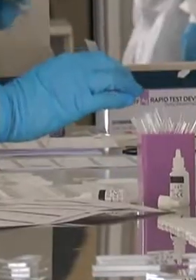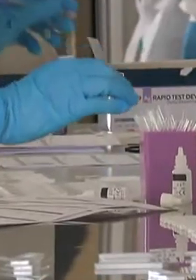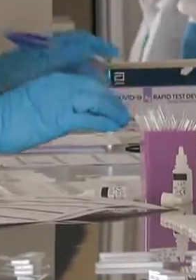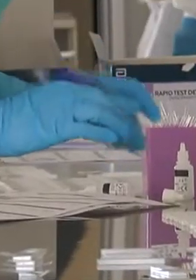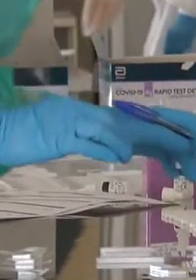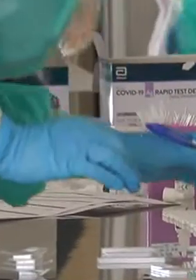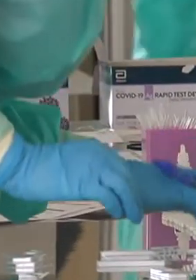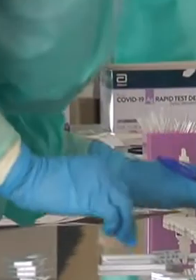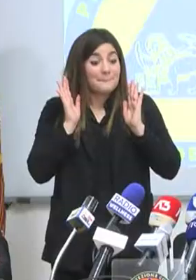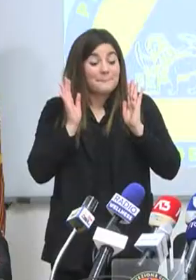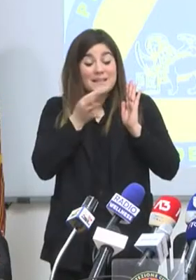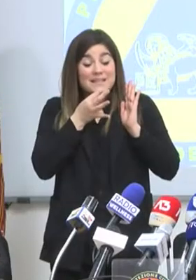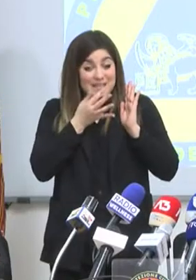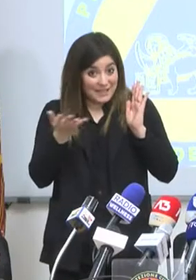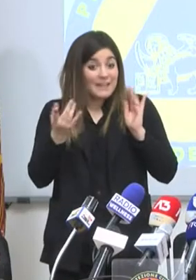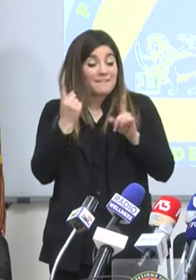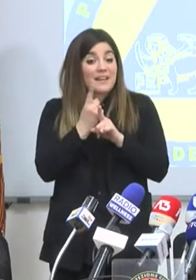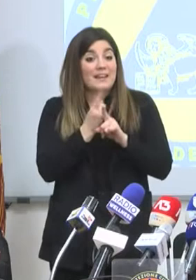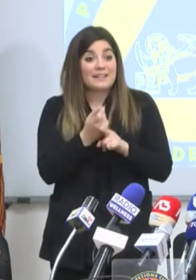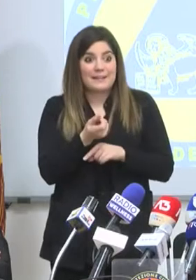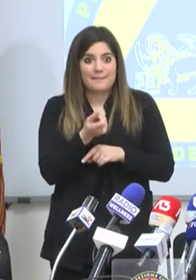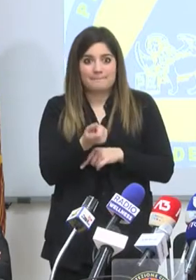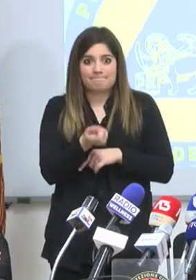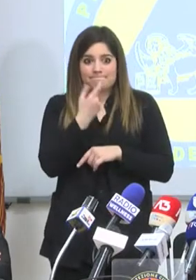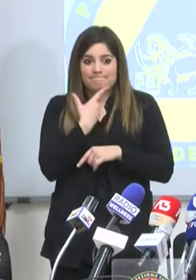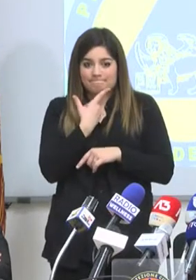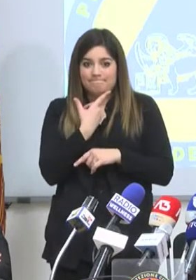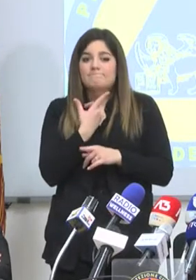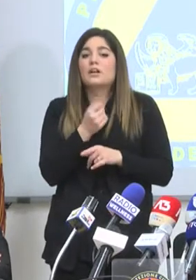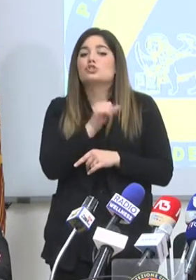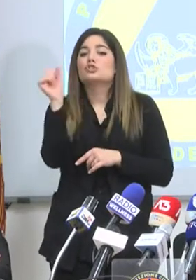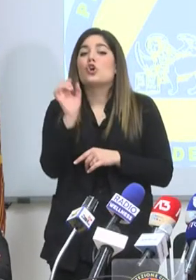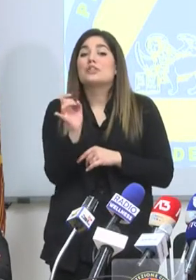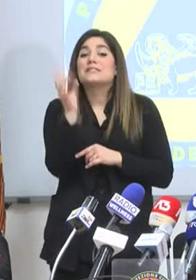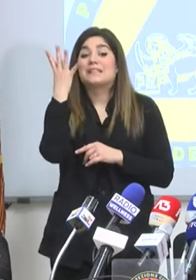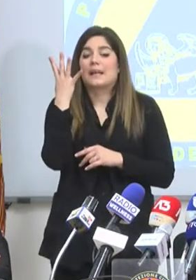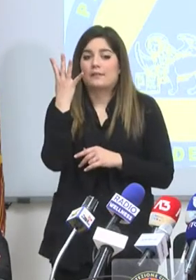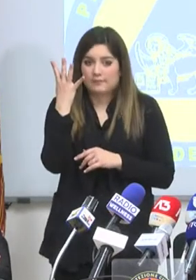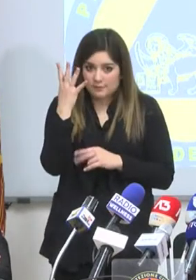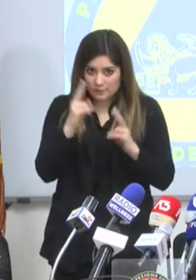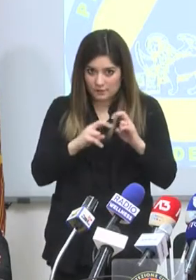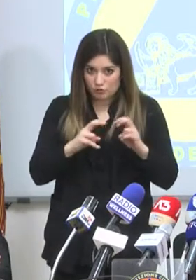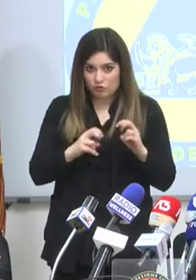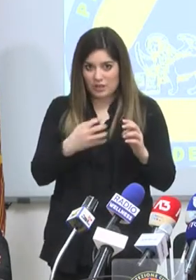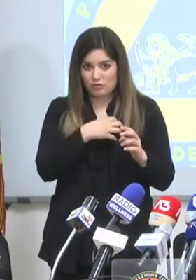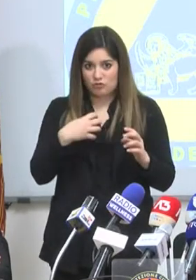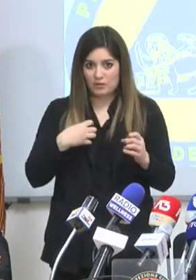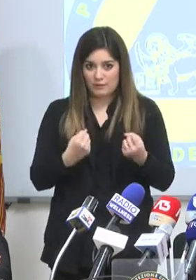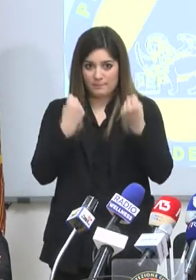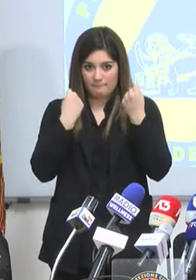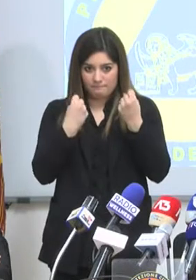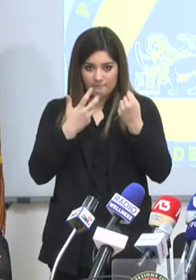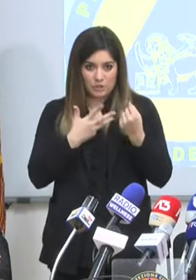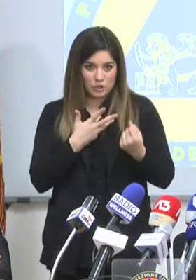non autorizzato dall'Italia. Ora sull'idrossiclorochina le evidenze scientifiche sono tante,